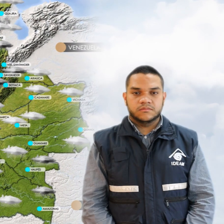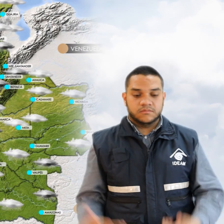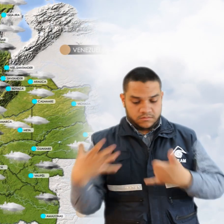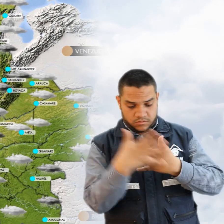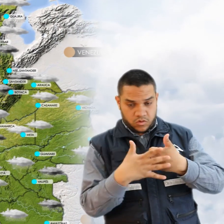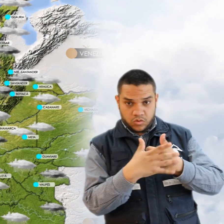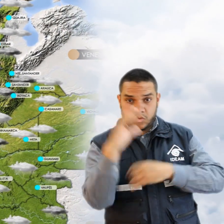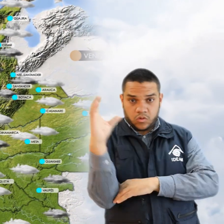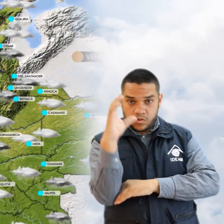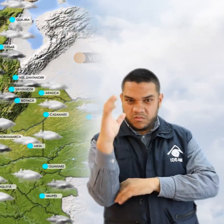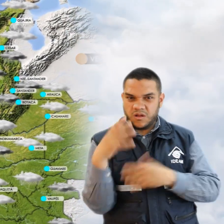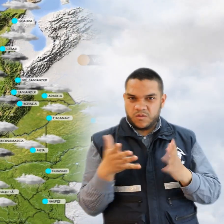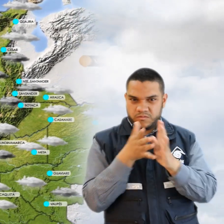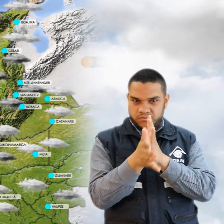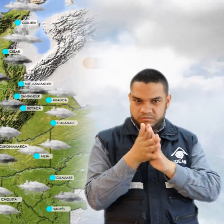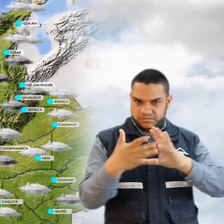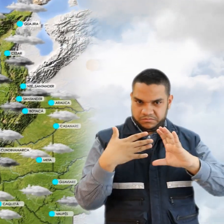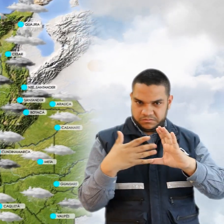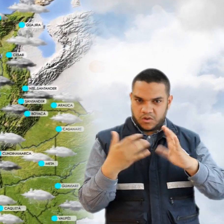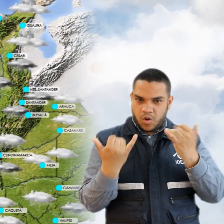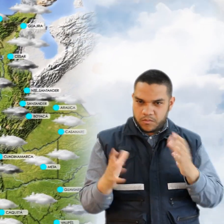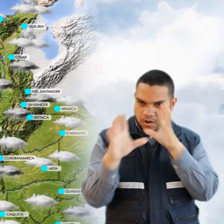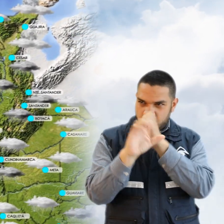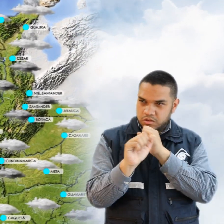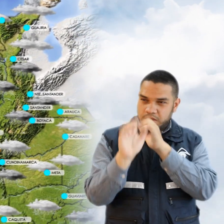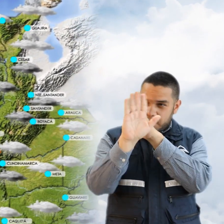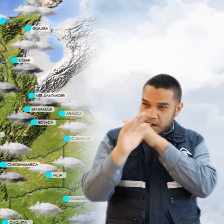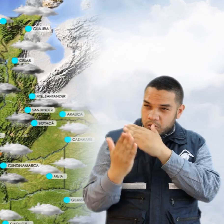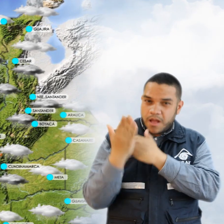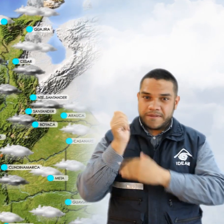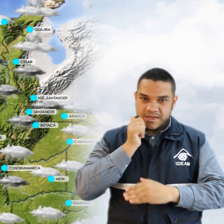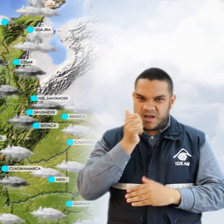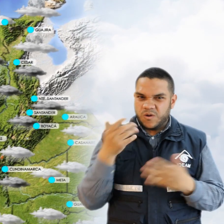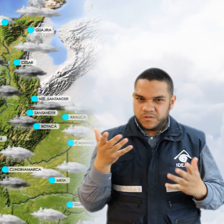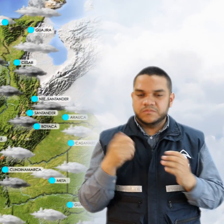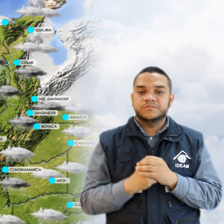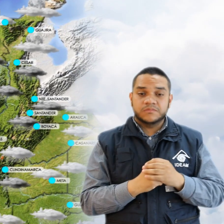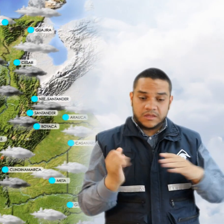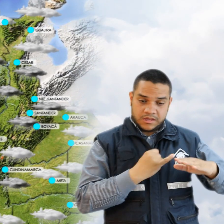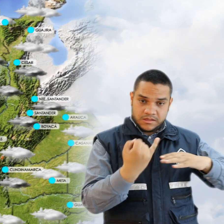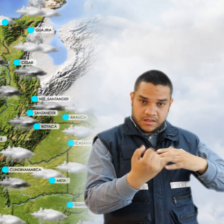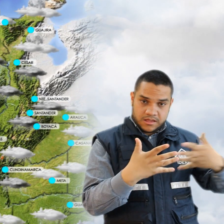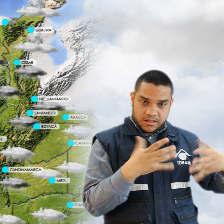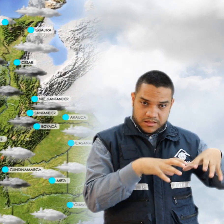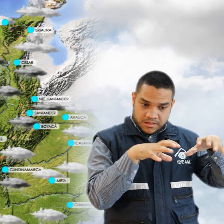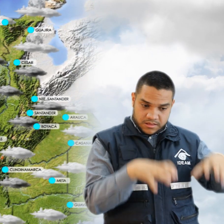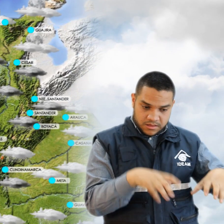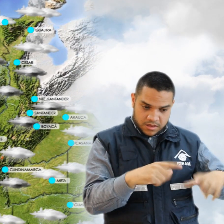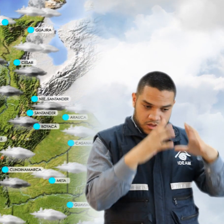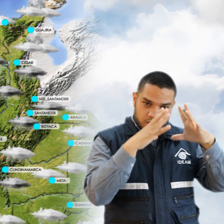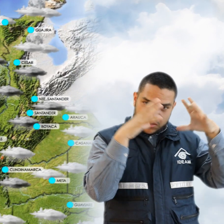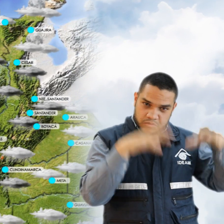Para el territorio de la zona de esa pronóstica para esta noche y madrugada de mañana es el siguiente. Para el área de San Andrés y Providencia, nubosidad varial y